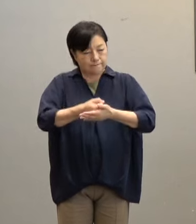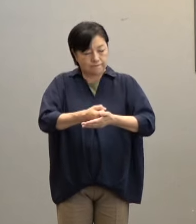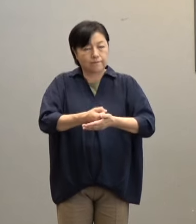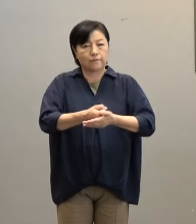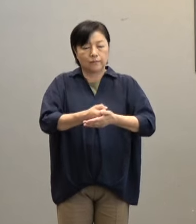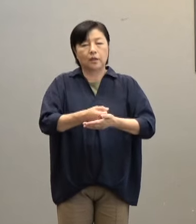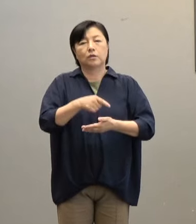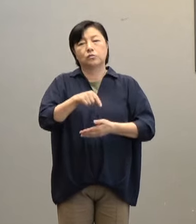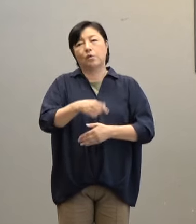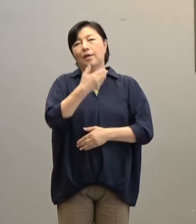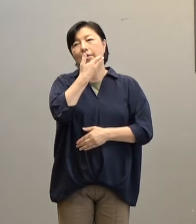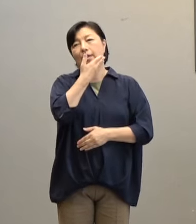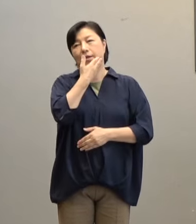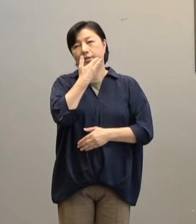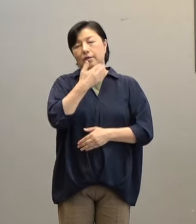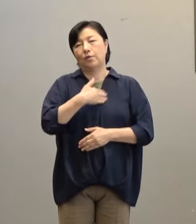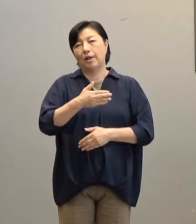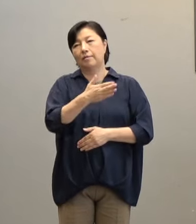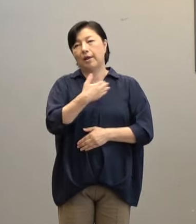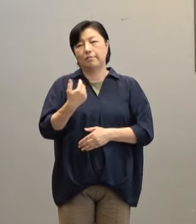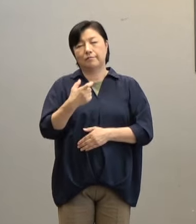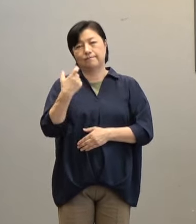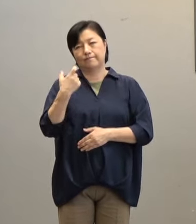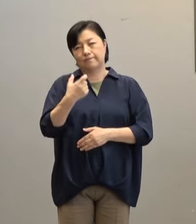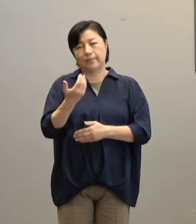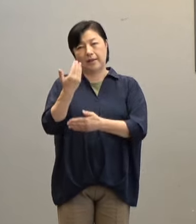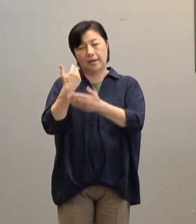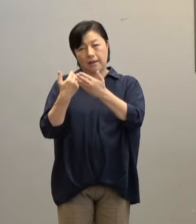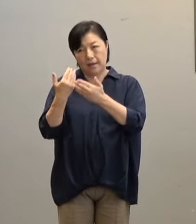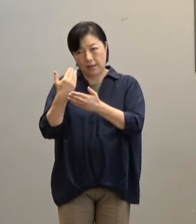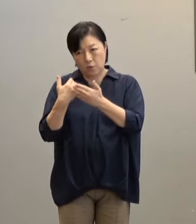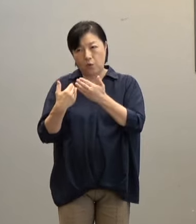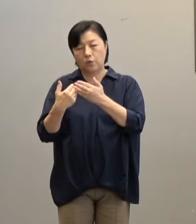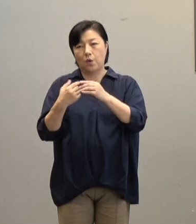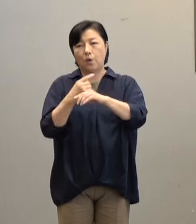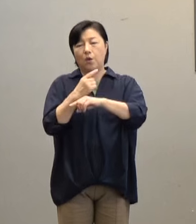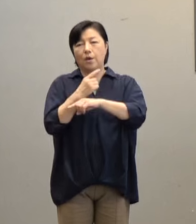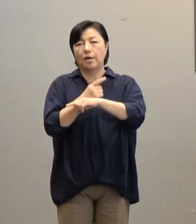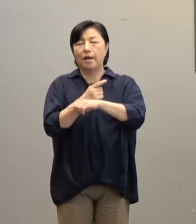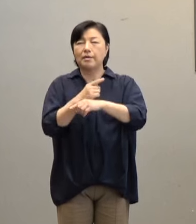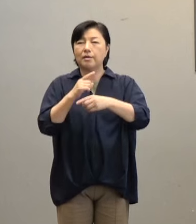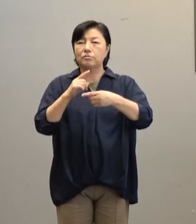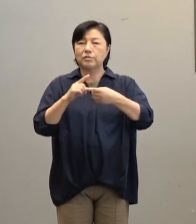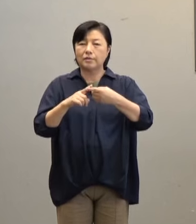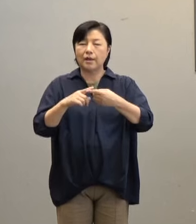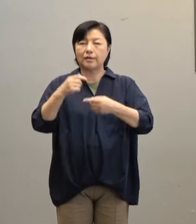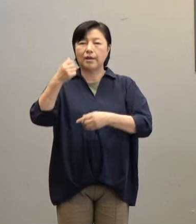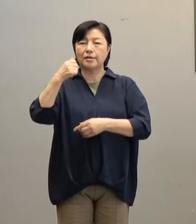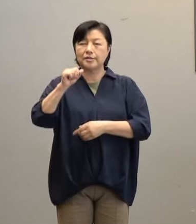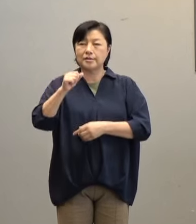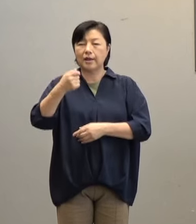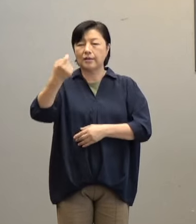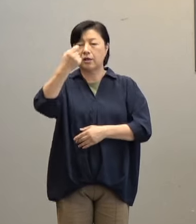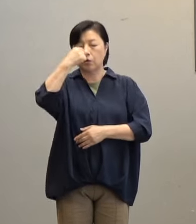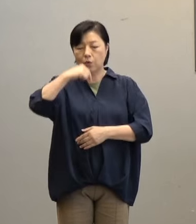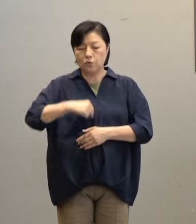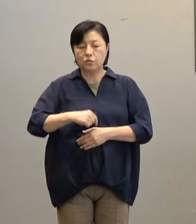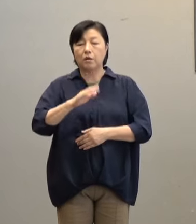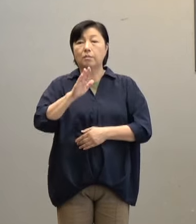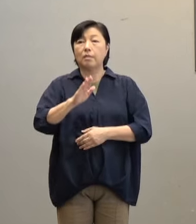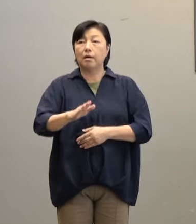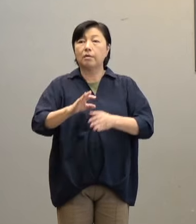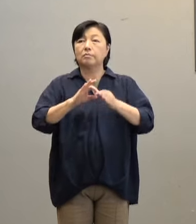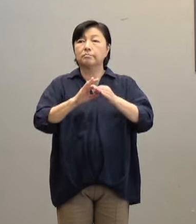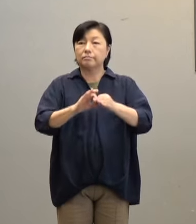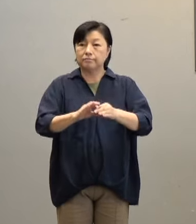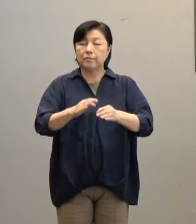の重要性というのもですね、我々はしっかりと、ね、過去のそうした科学的な事案の中で教訓を得てきていると思いますので、まあ、その